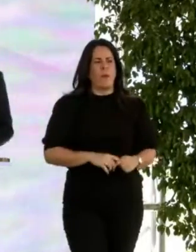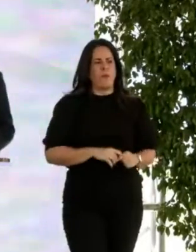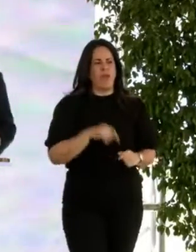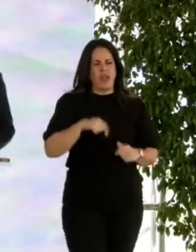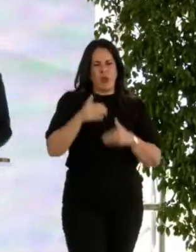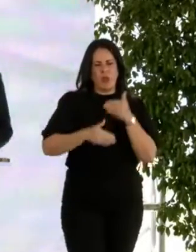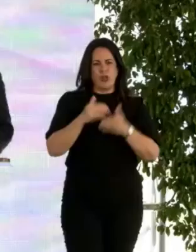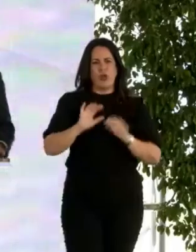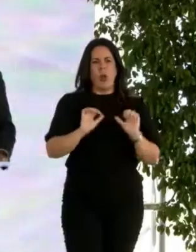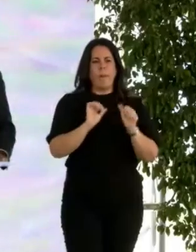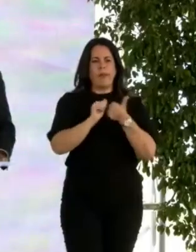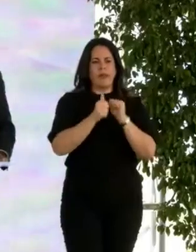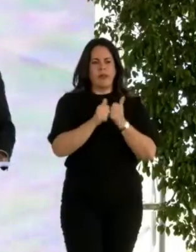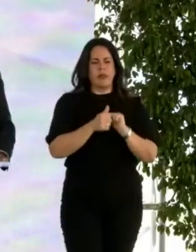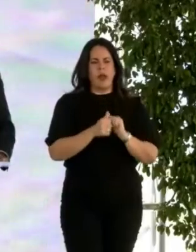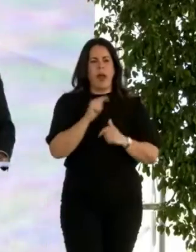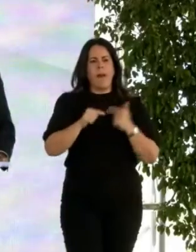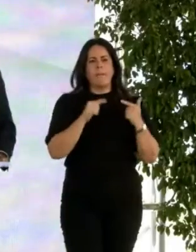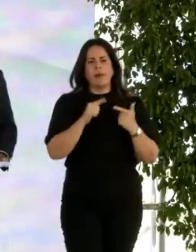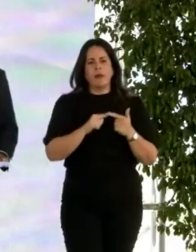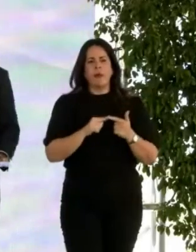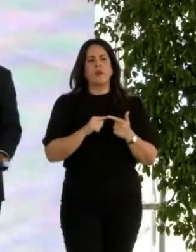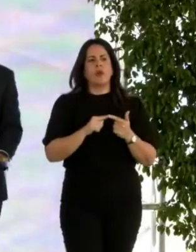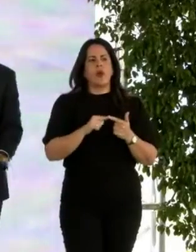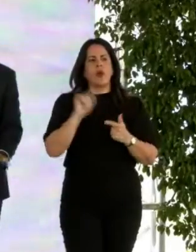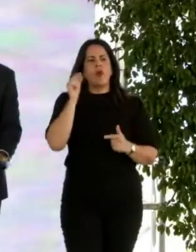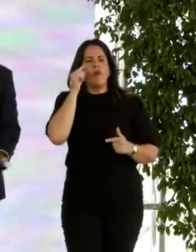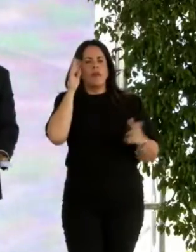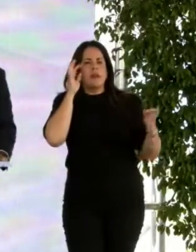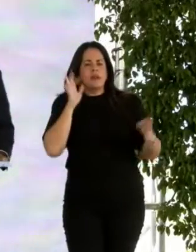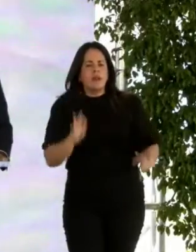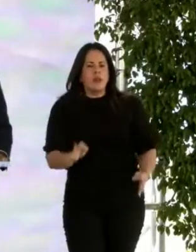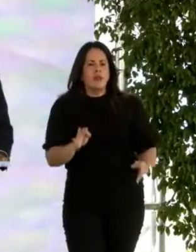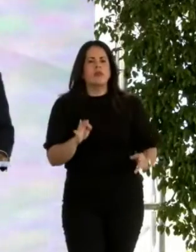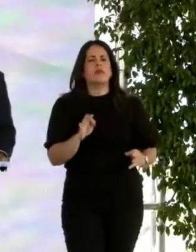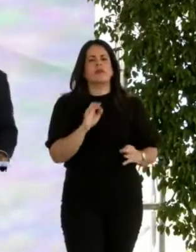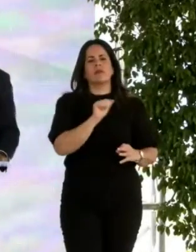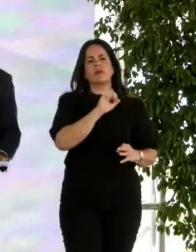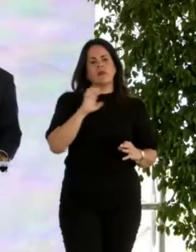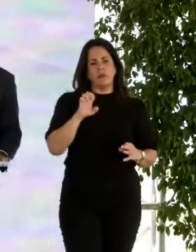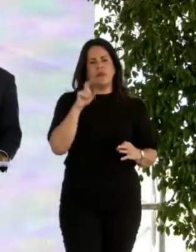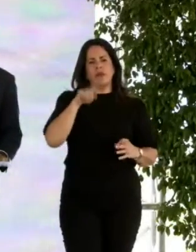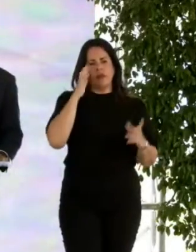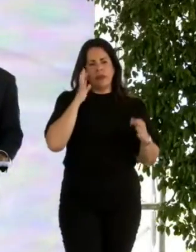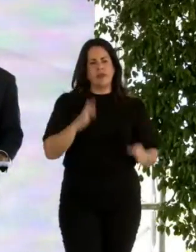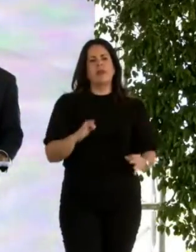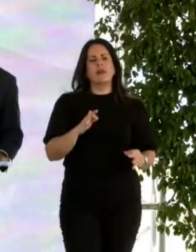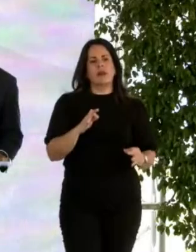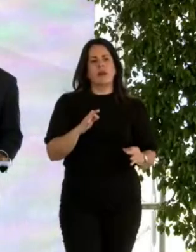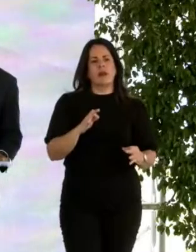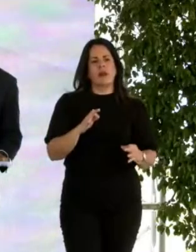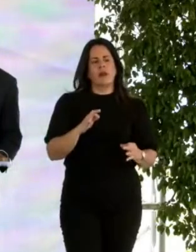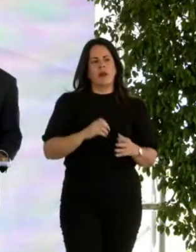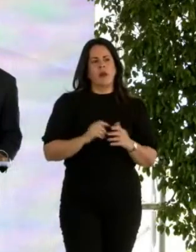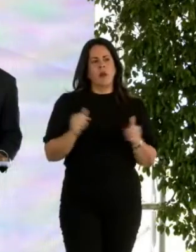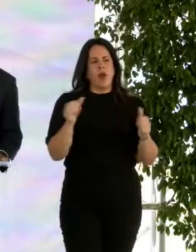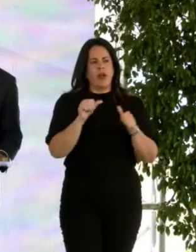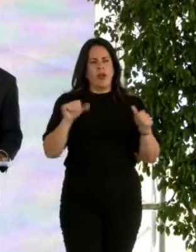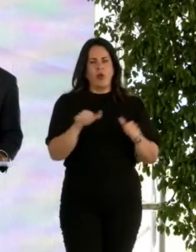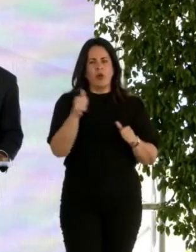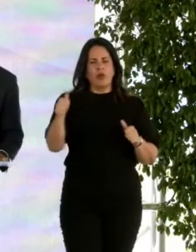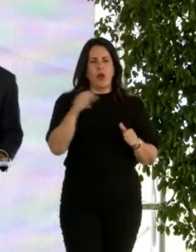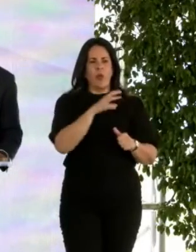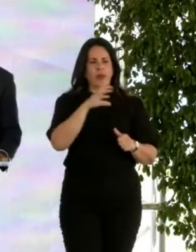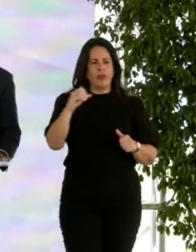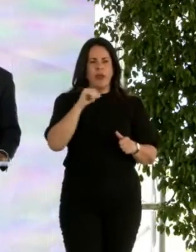proceso competitivo en el cual el gobierno decidió o la autoridad decidió que otra entidad que no es